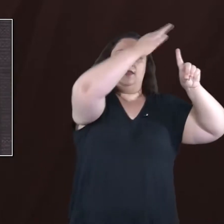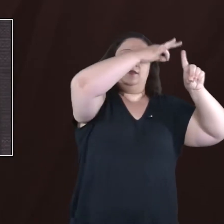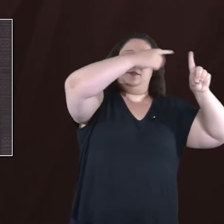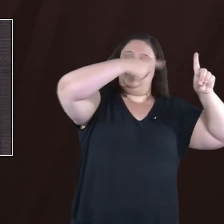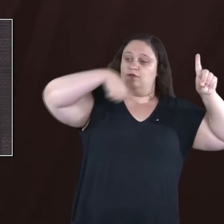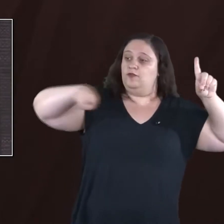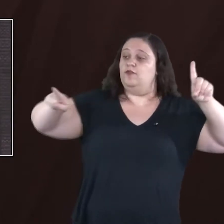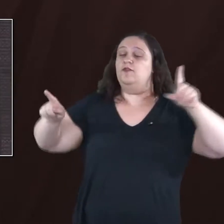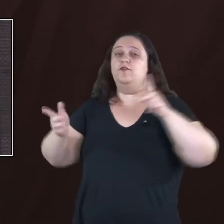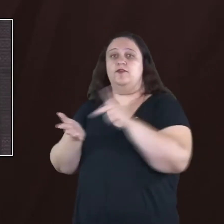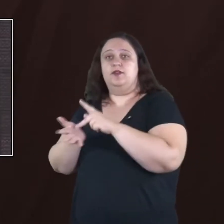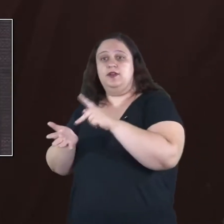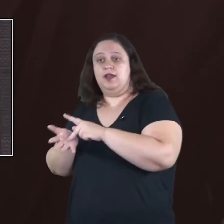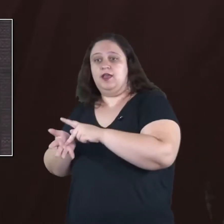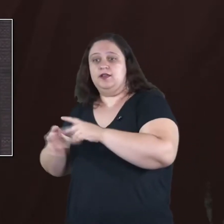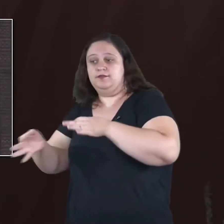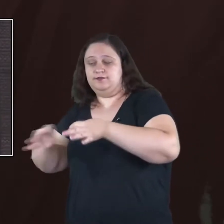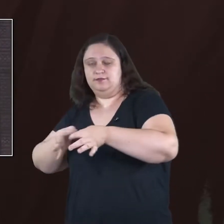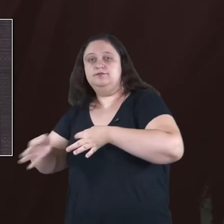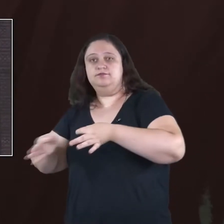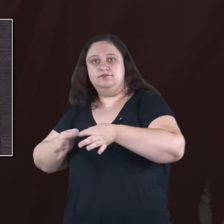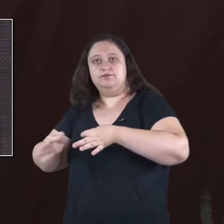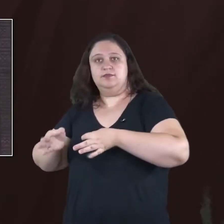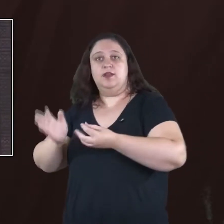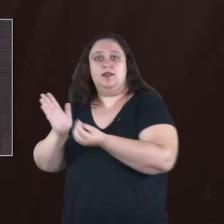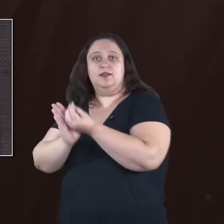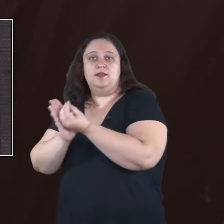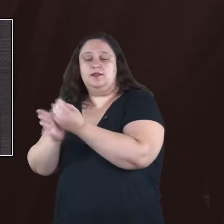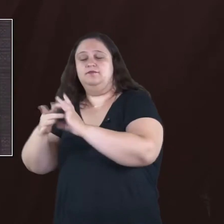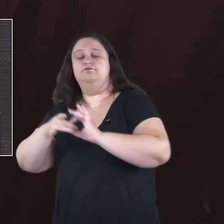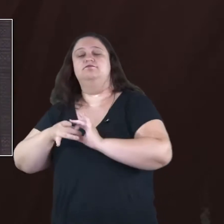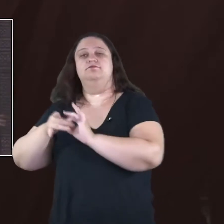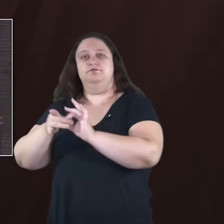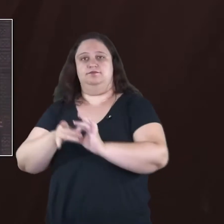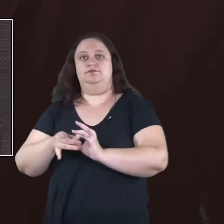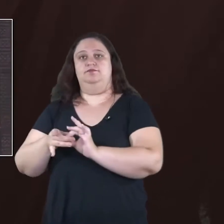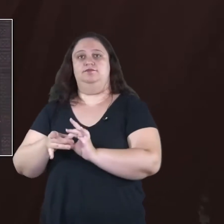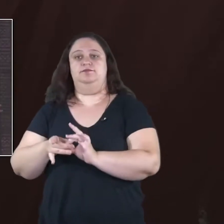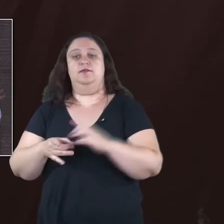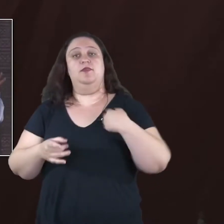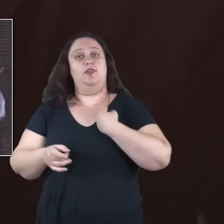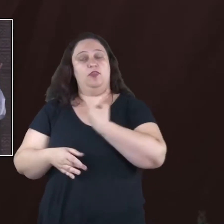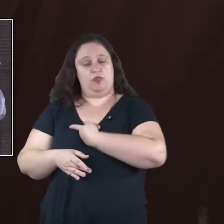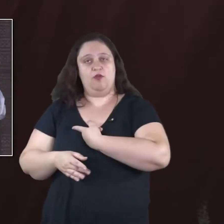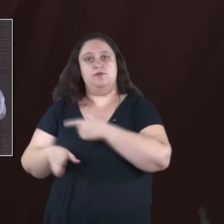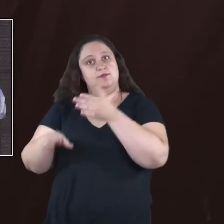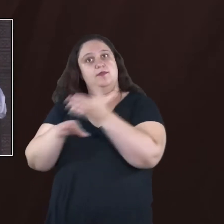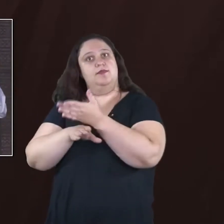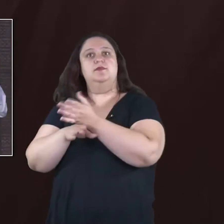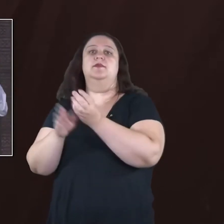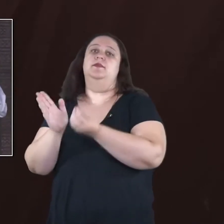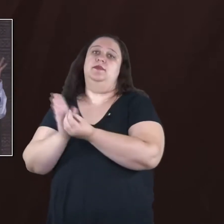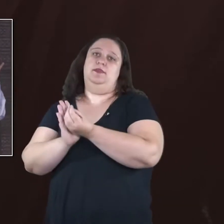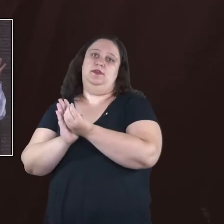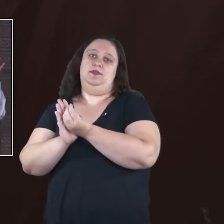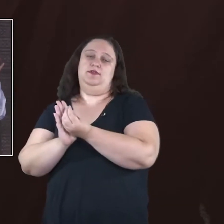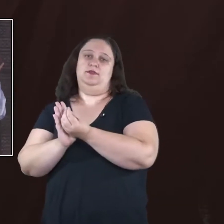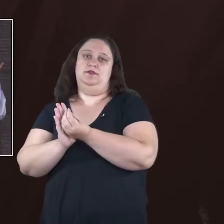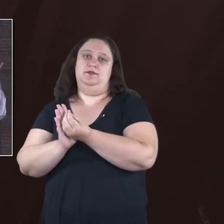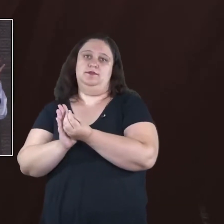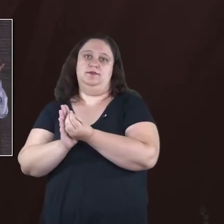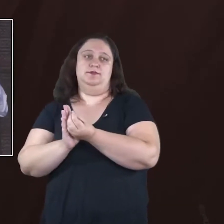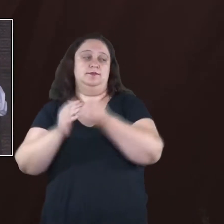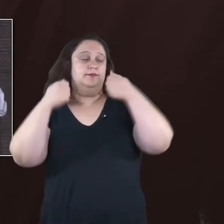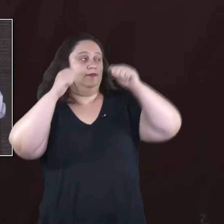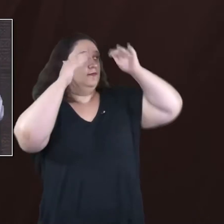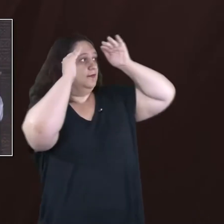para executar a obra juntamente com a igreja, e nós, como igreja, nós queremos estar à disposição do